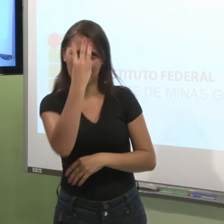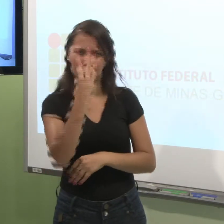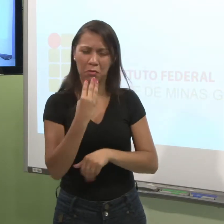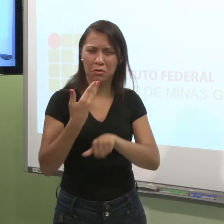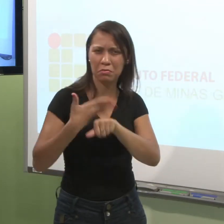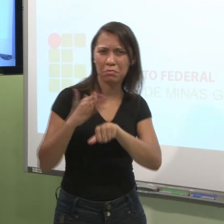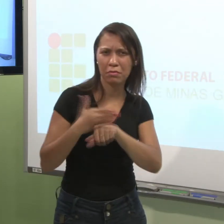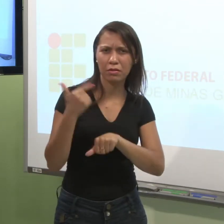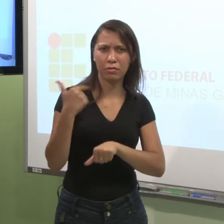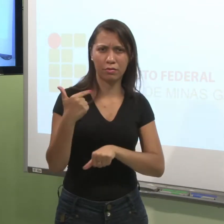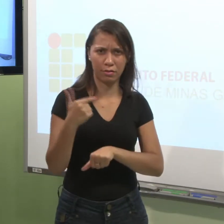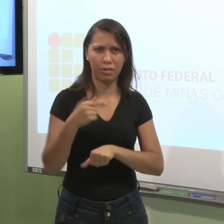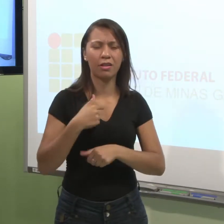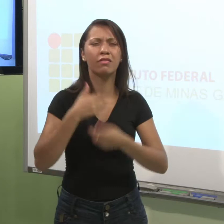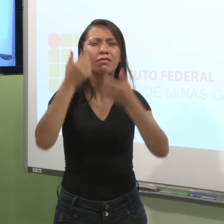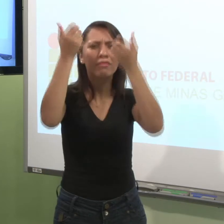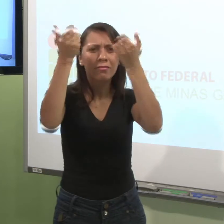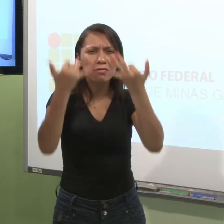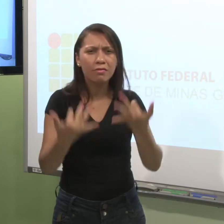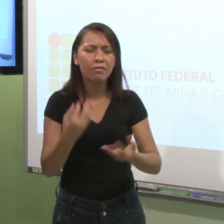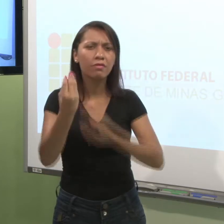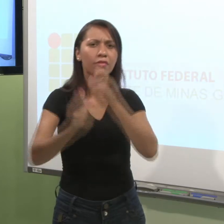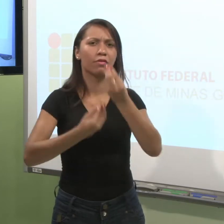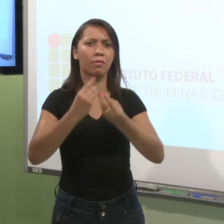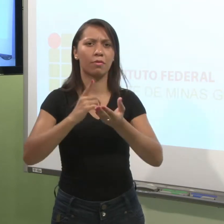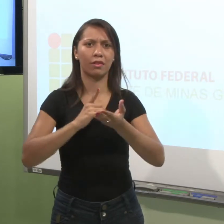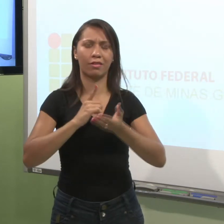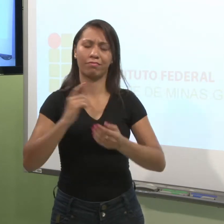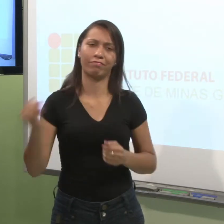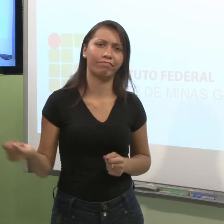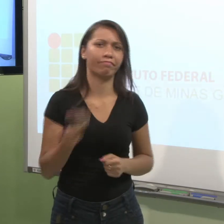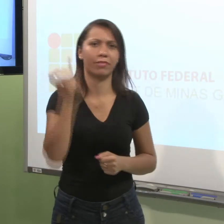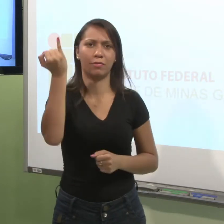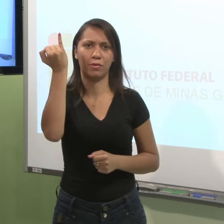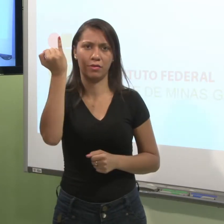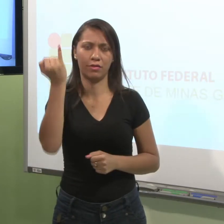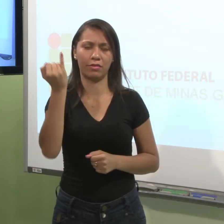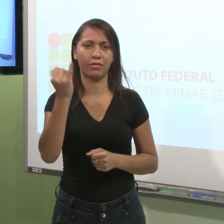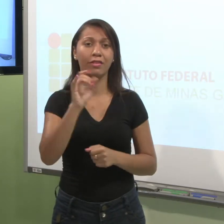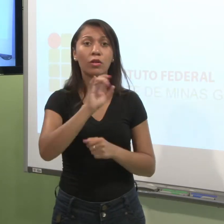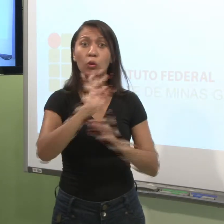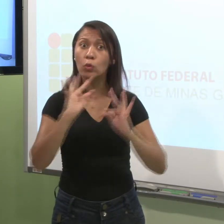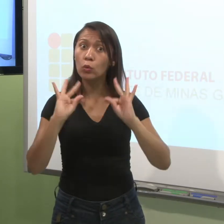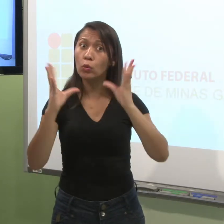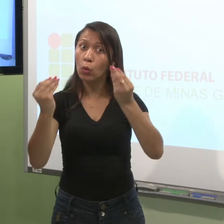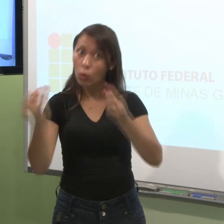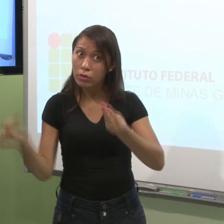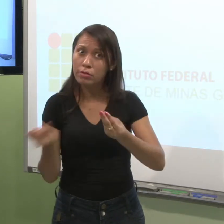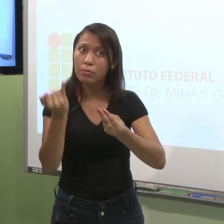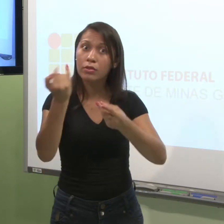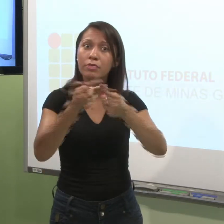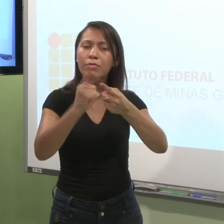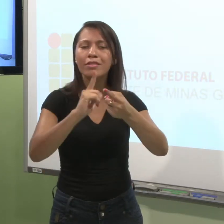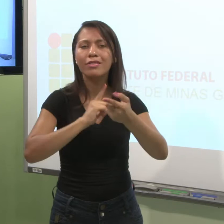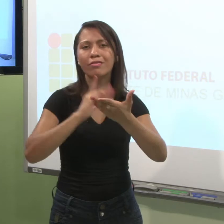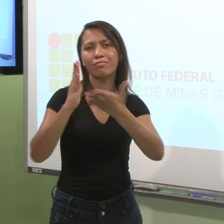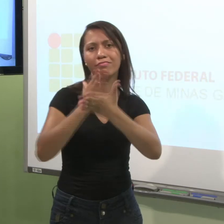só uma olhadinha na função de algumas teclas importantes. Todas são importantes, claro, mas há algumas com